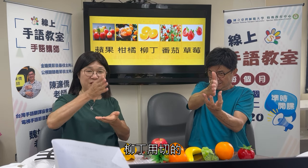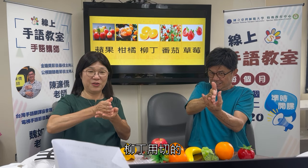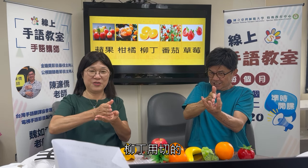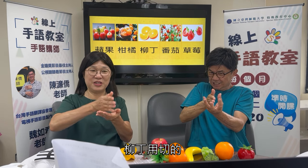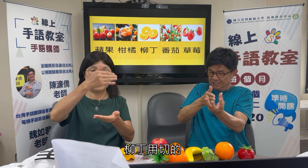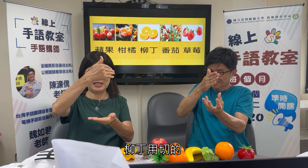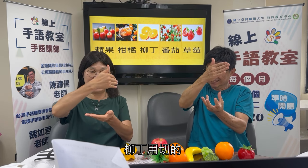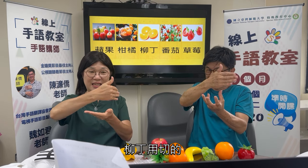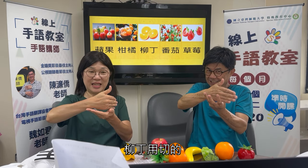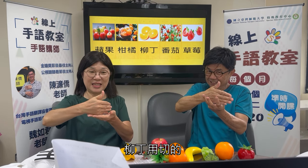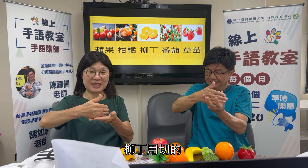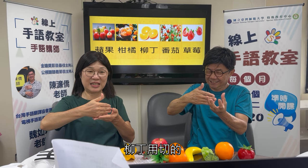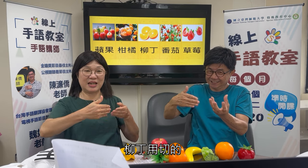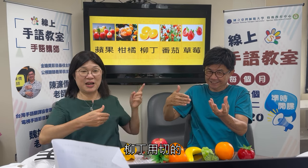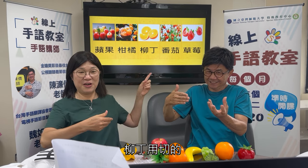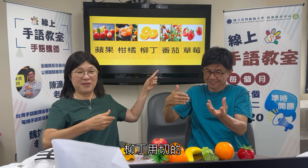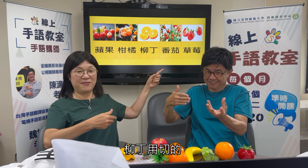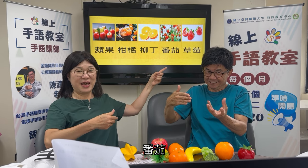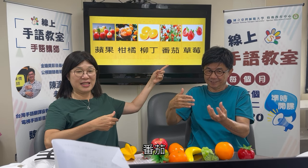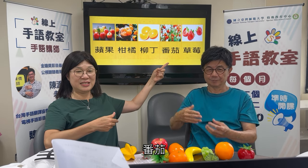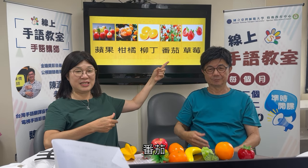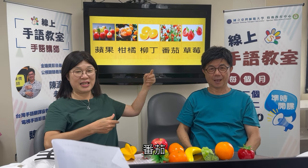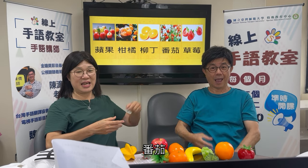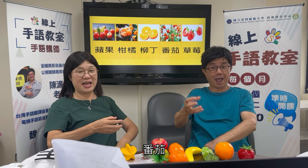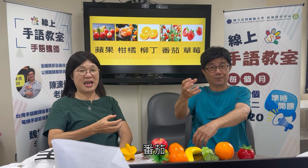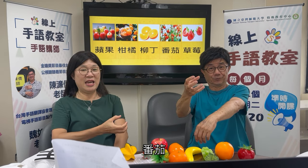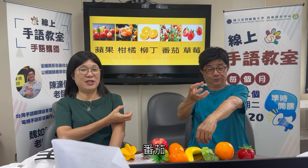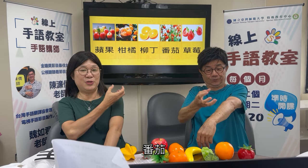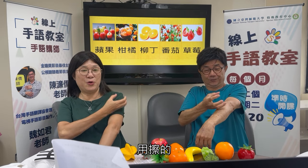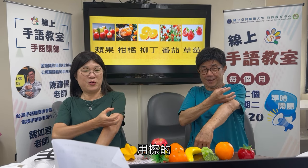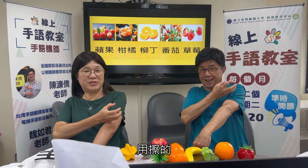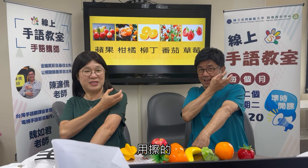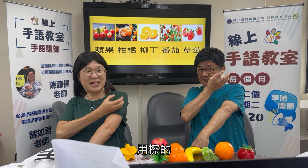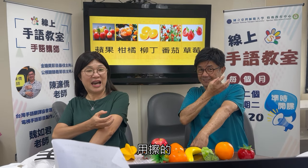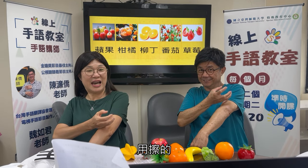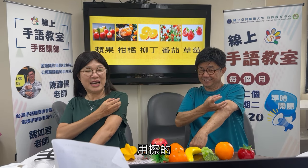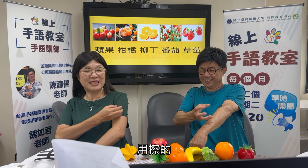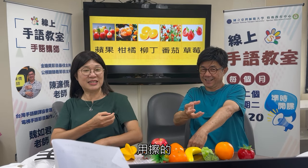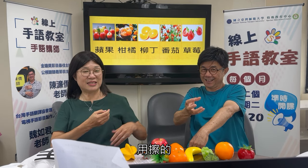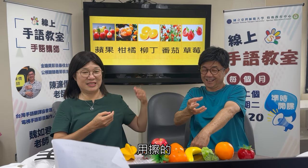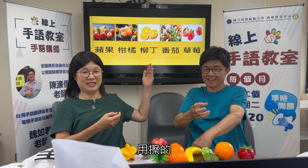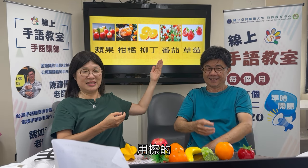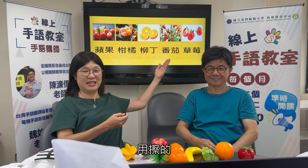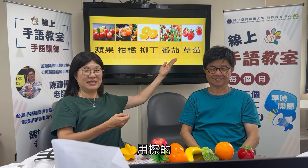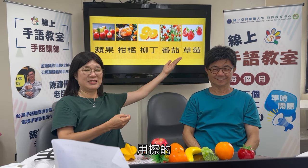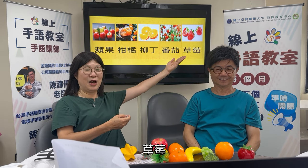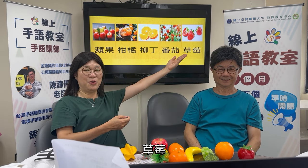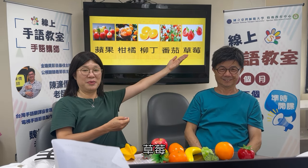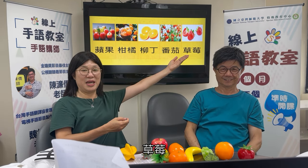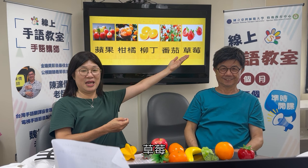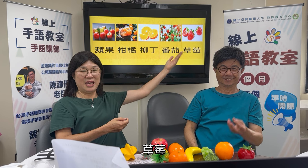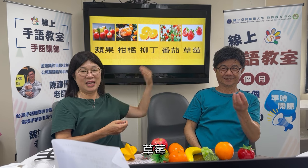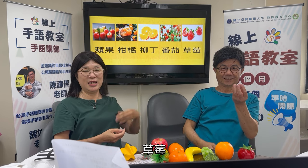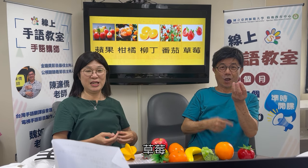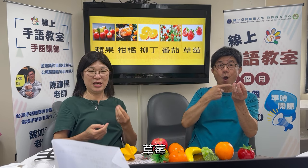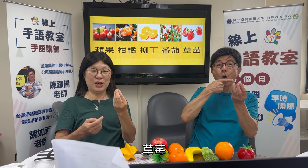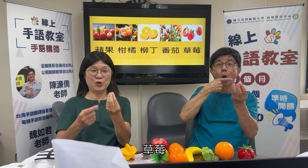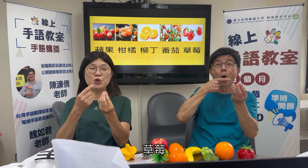用切的，番茄用擦的，草莓